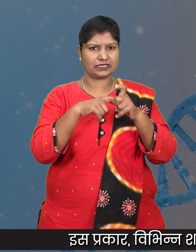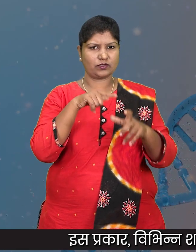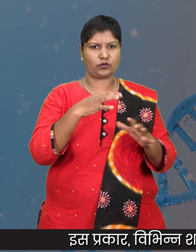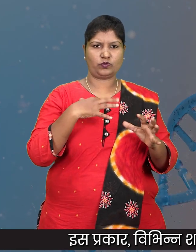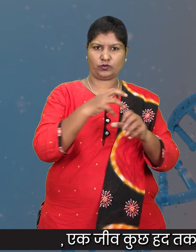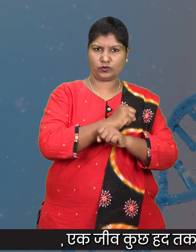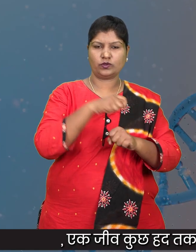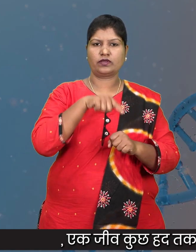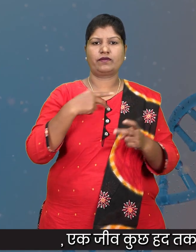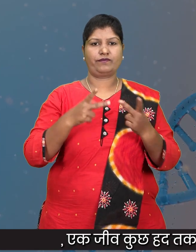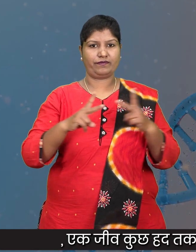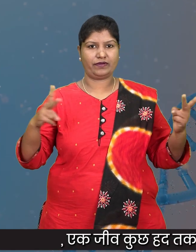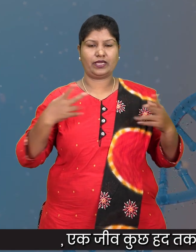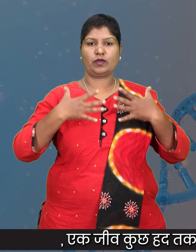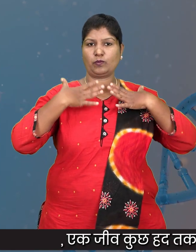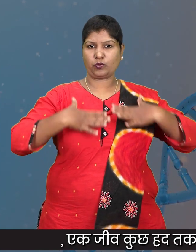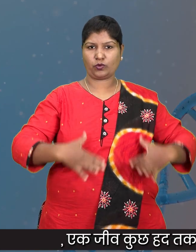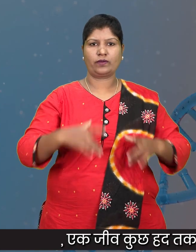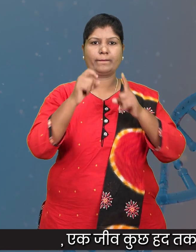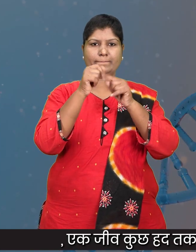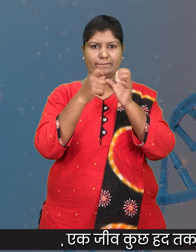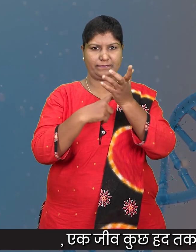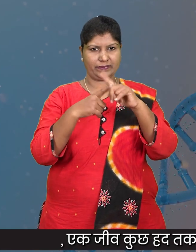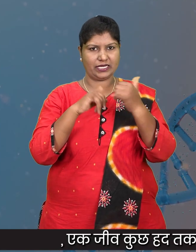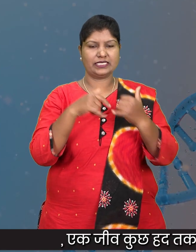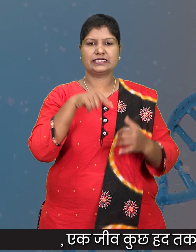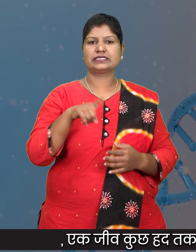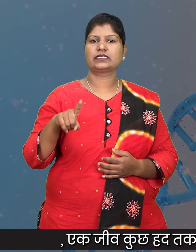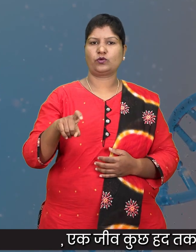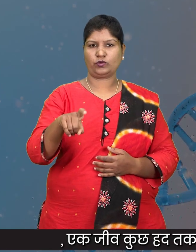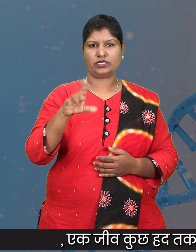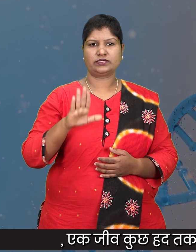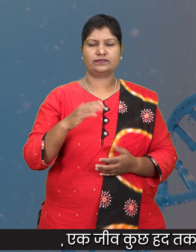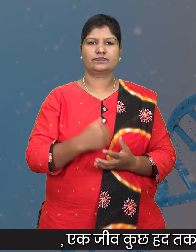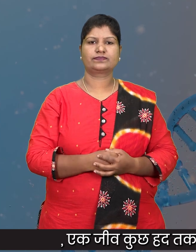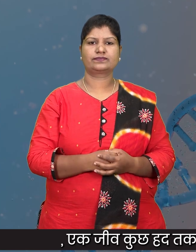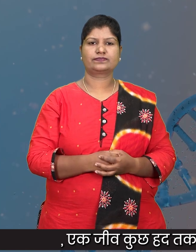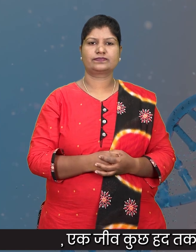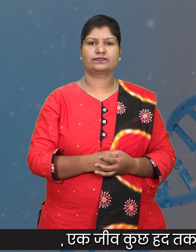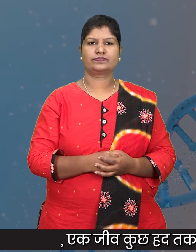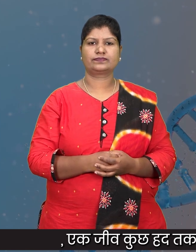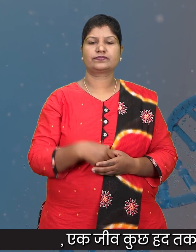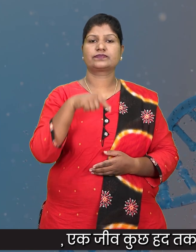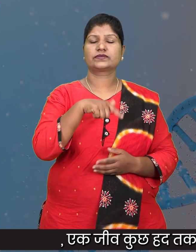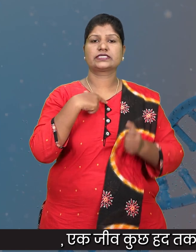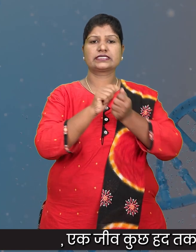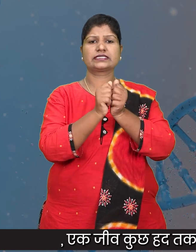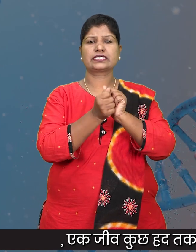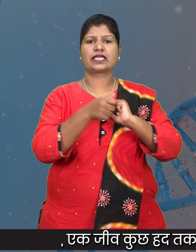जीव कुछ हद तक बदल जाएगा और नई विशेषताएं प्राप्त